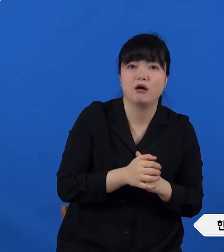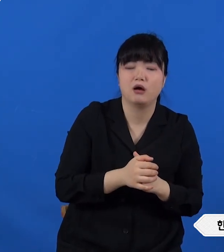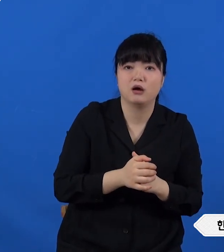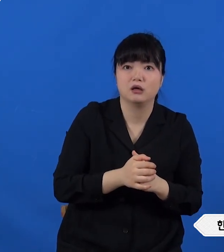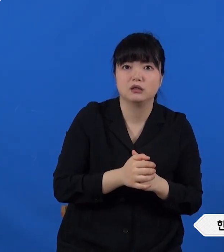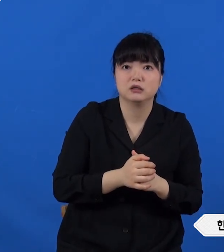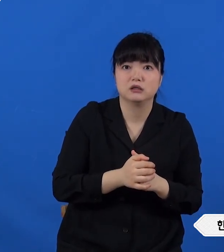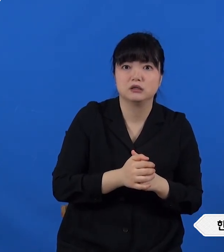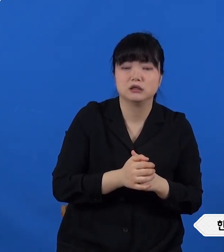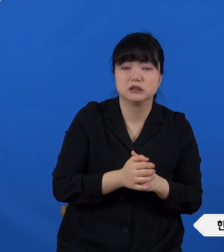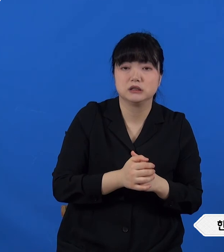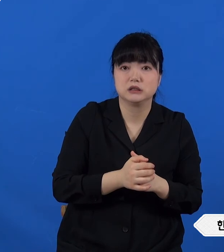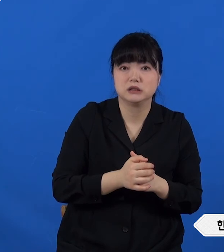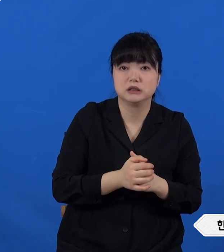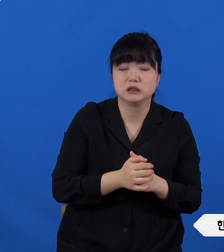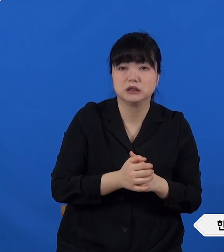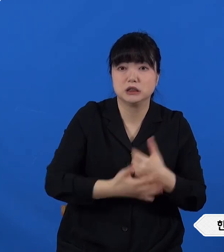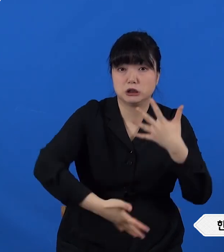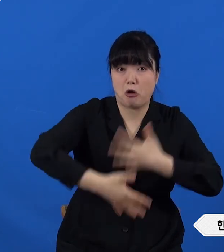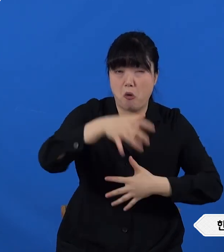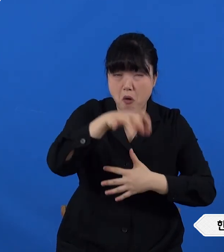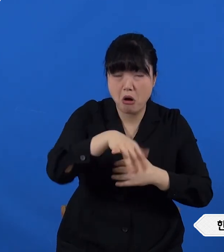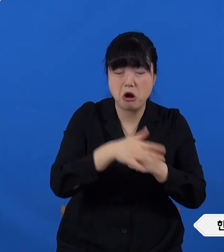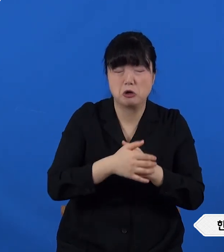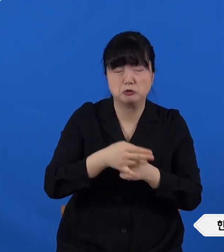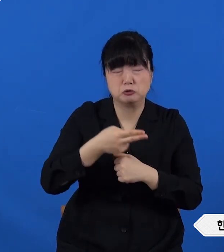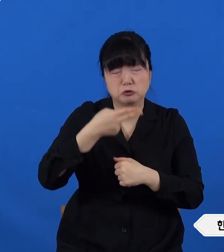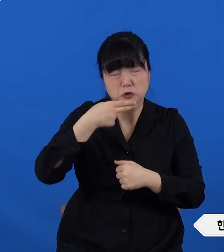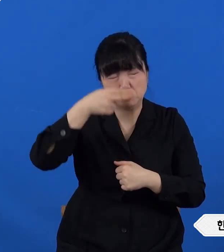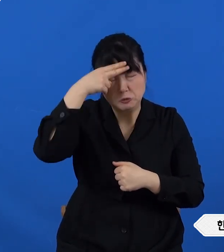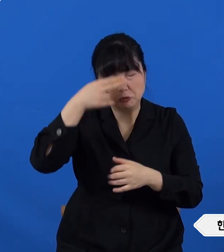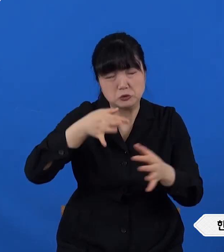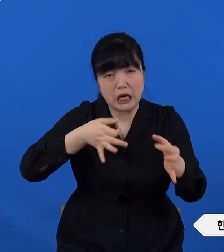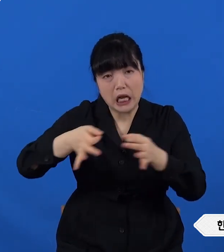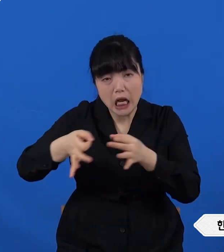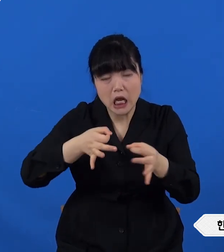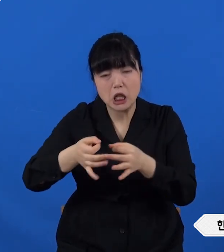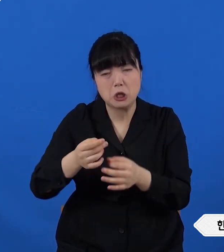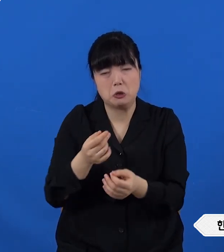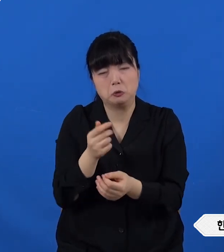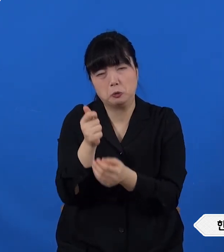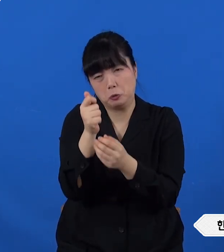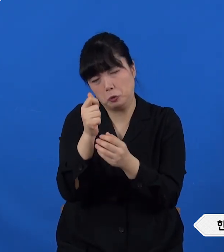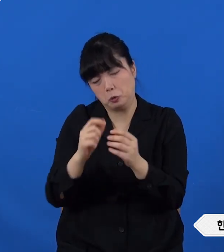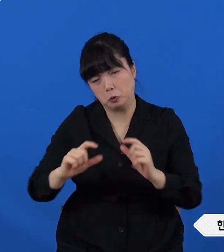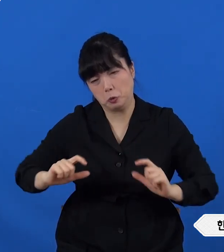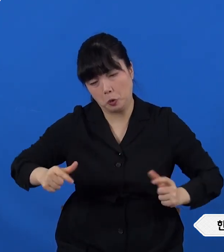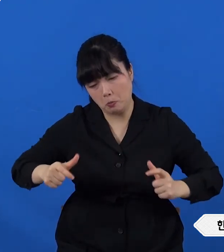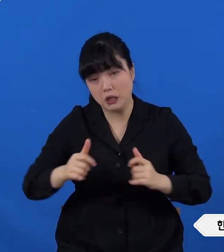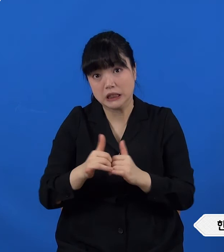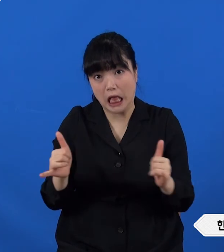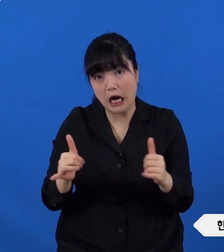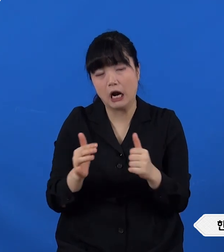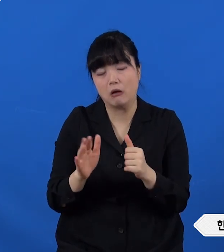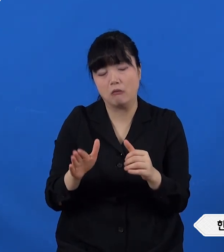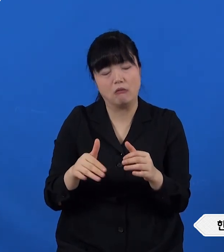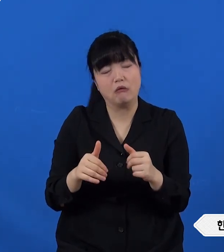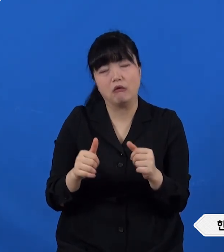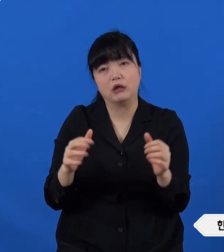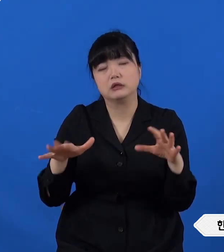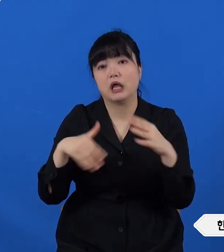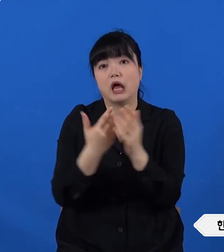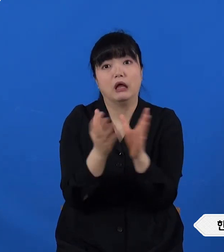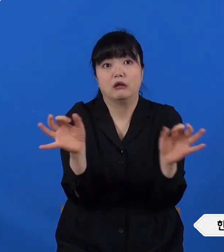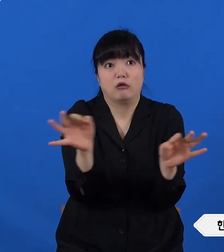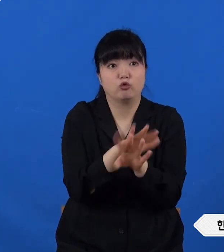극장과 술집이 문을 닫고 노름하는 사람들이 다 사라지고 주일날 문을 열고 장사하는 데가 한